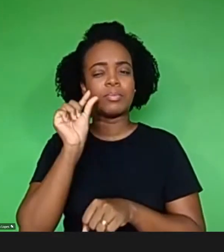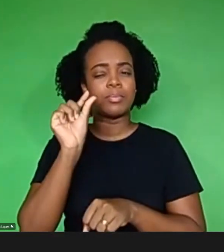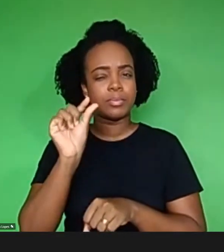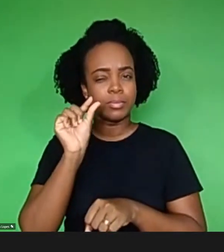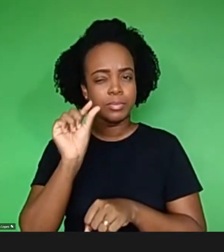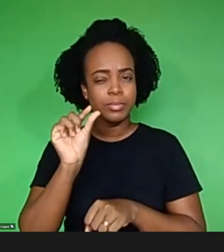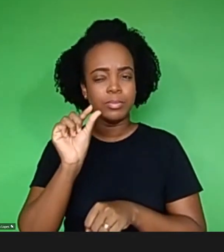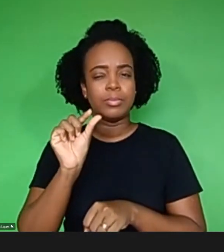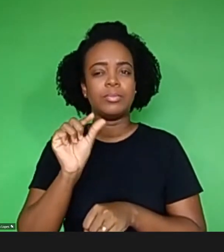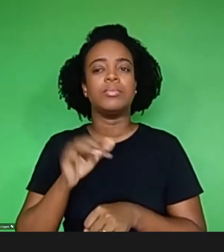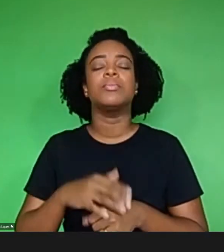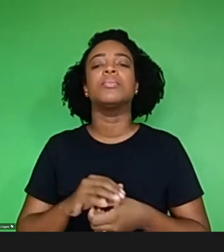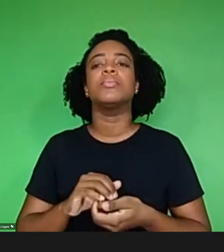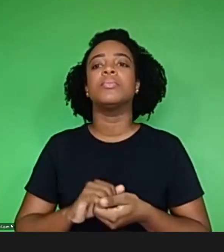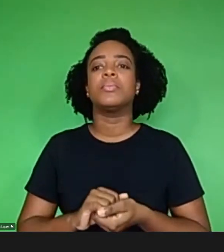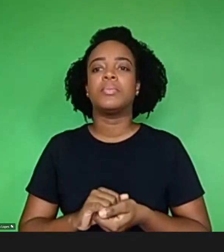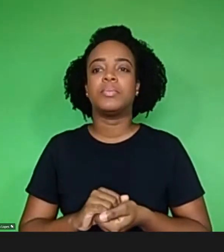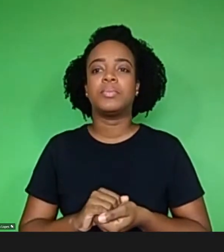povo entrar.